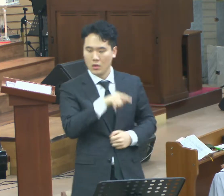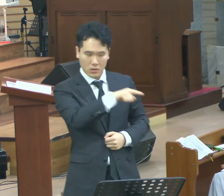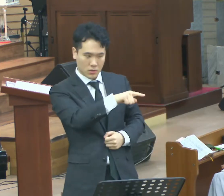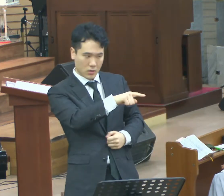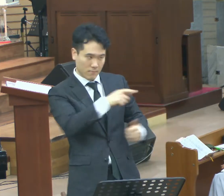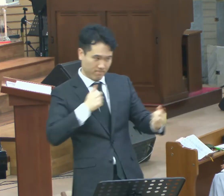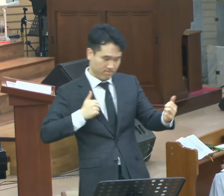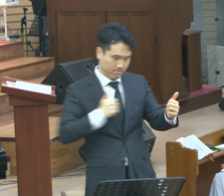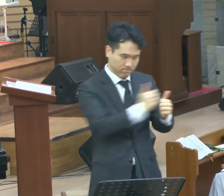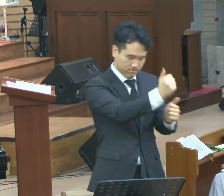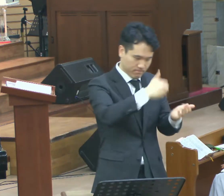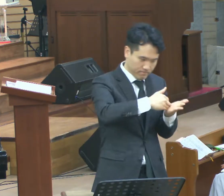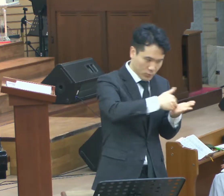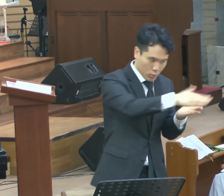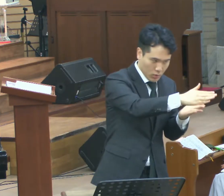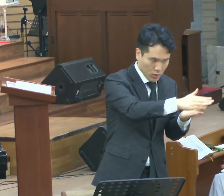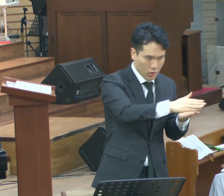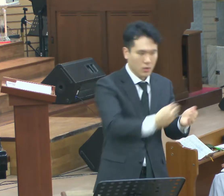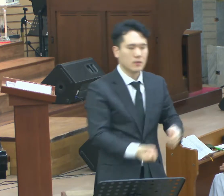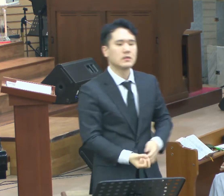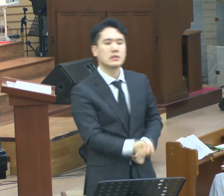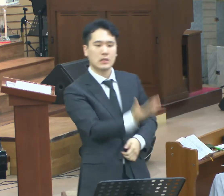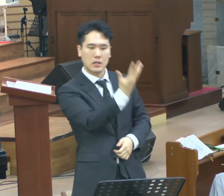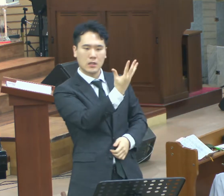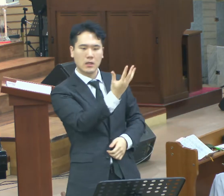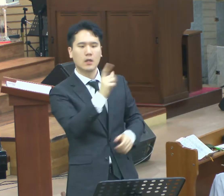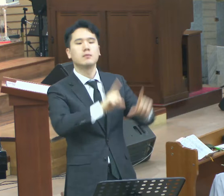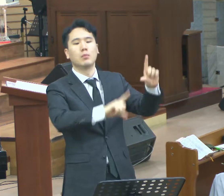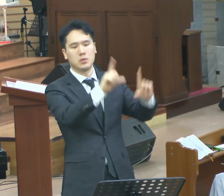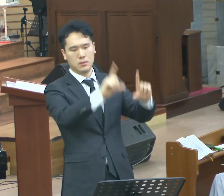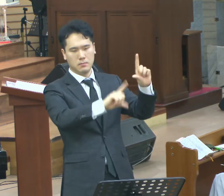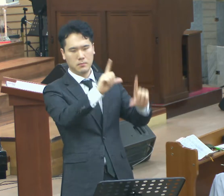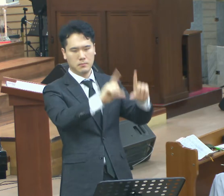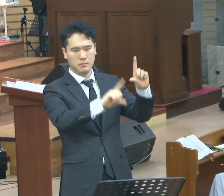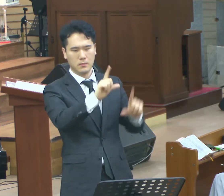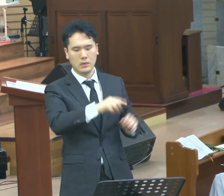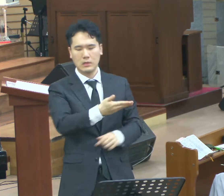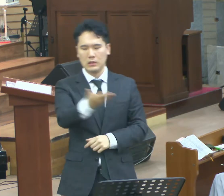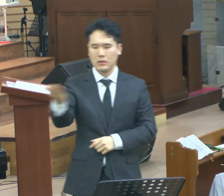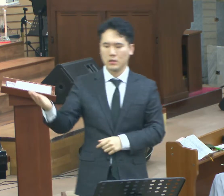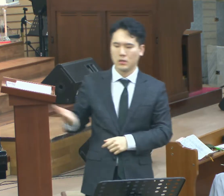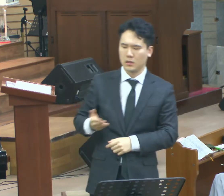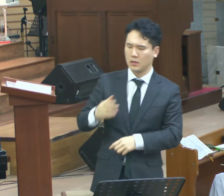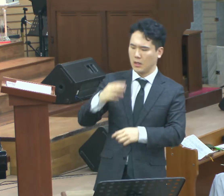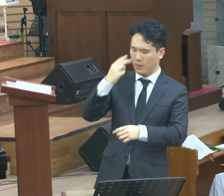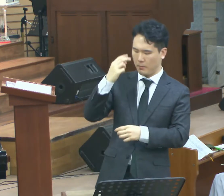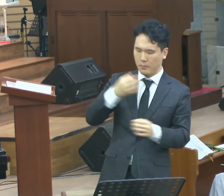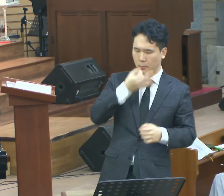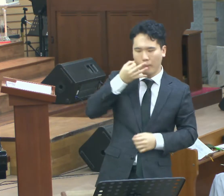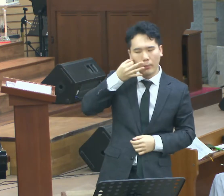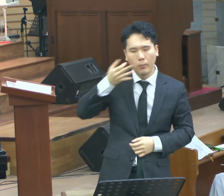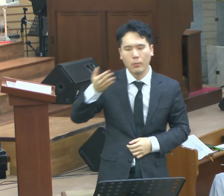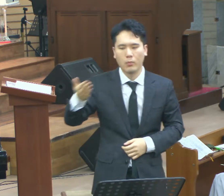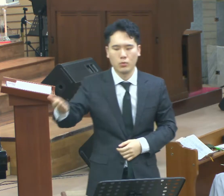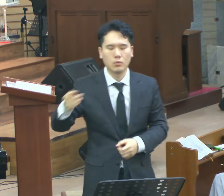하나님의 베푸신 배려라고 하는 거죠. 우리가 세일도 많이 행해야 되지만